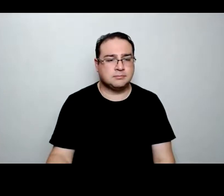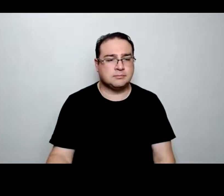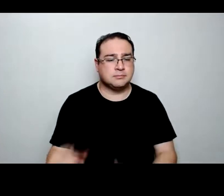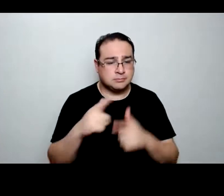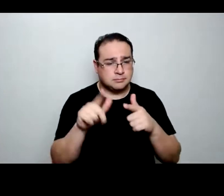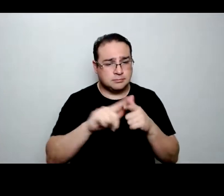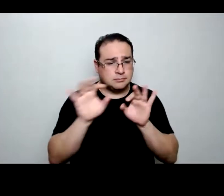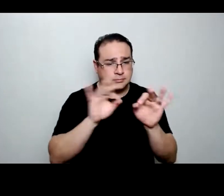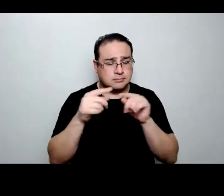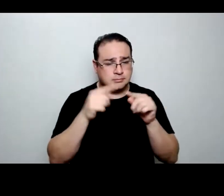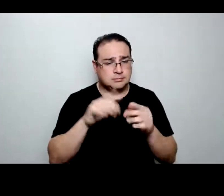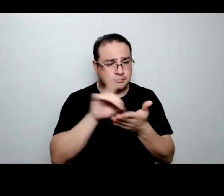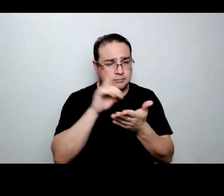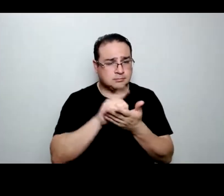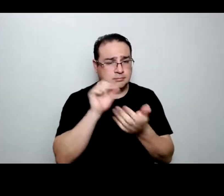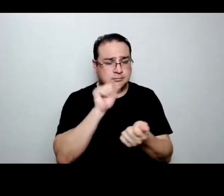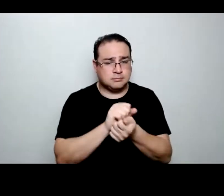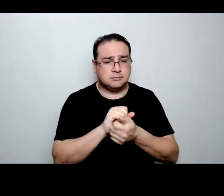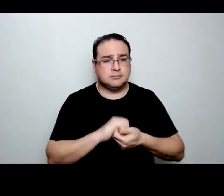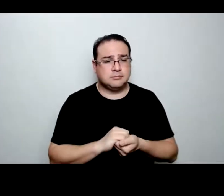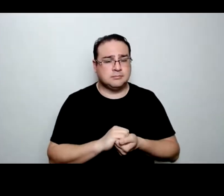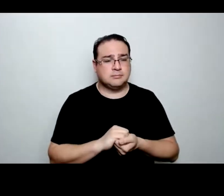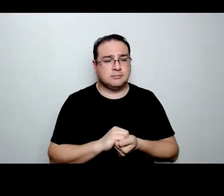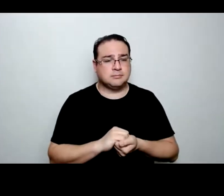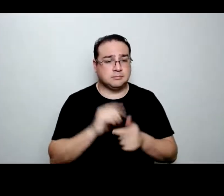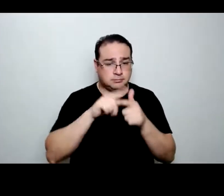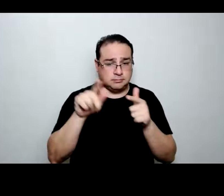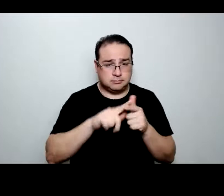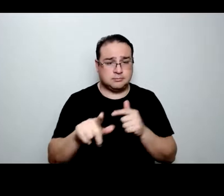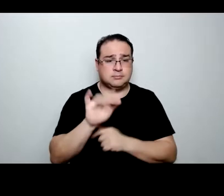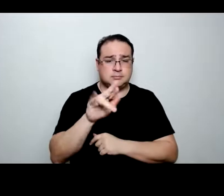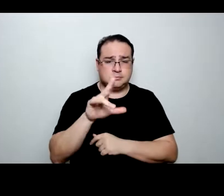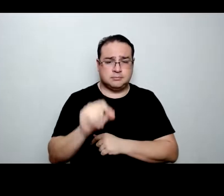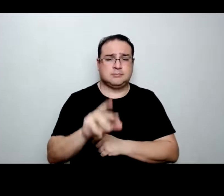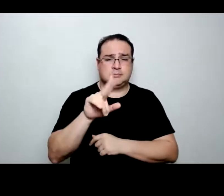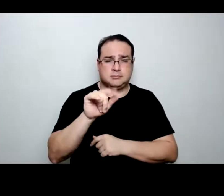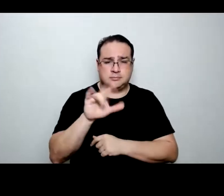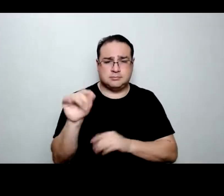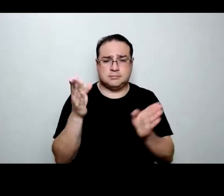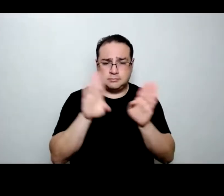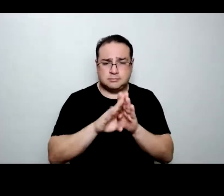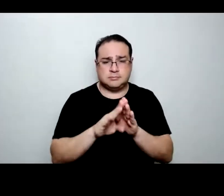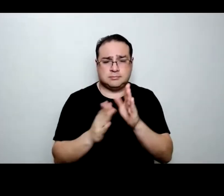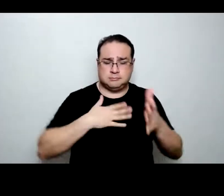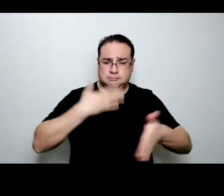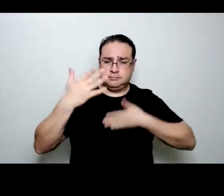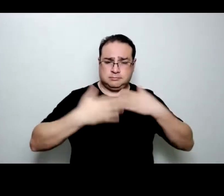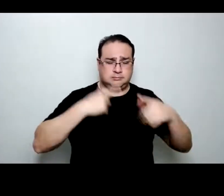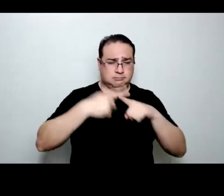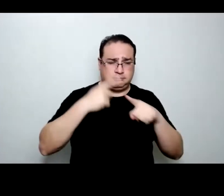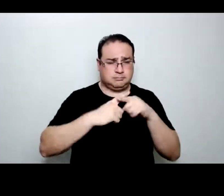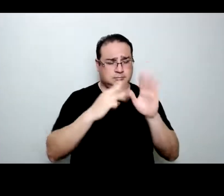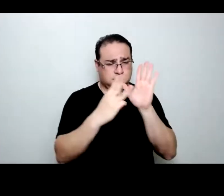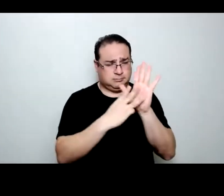durante a elaboração do dicionário, problemas de formatação rebelde, fechamento inesperado do